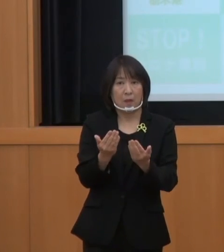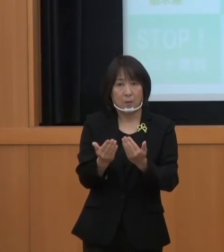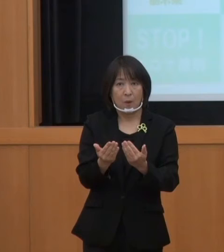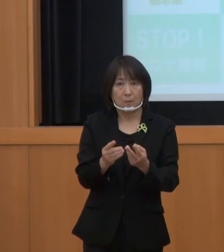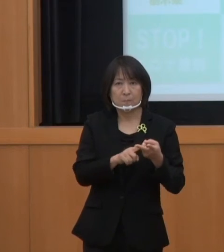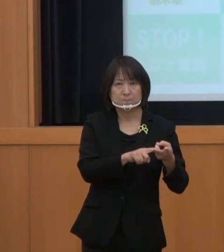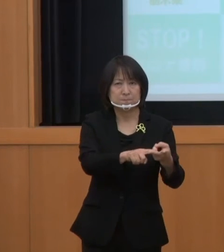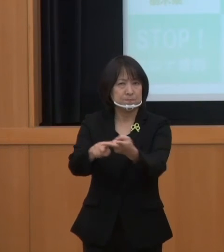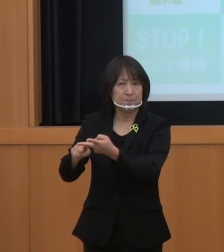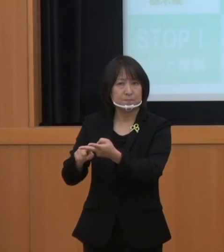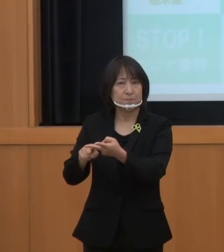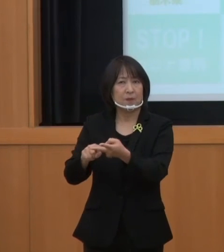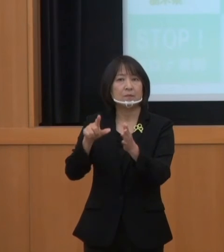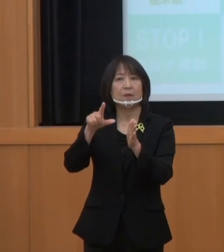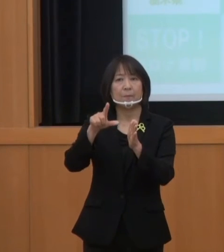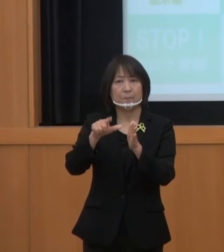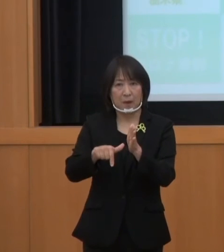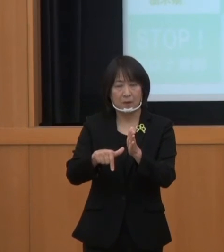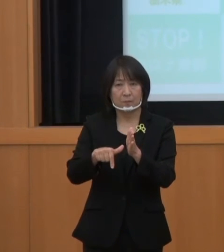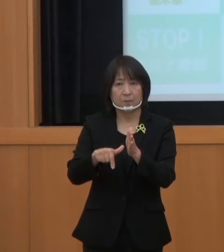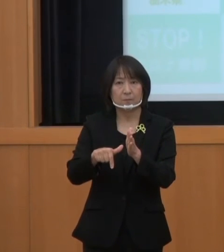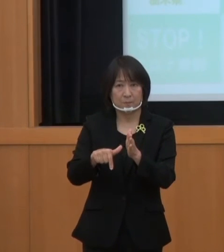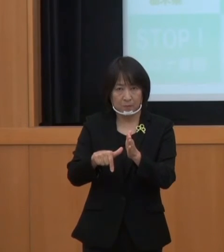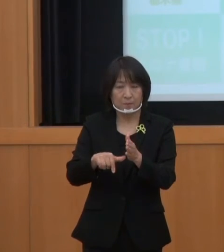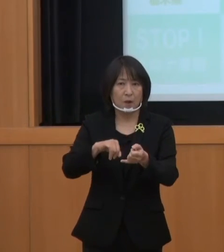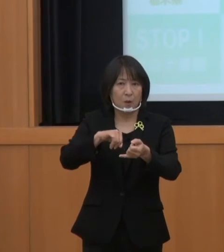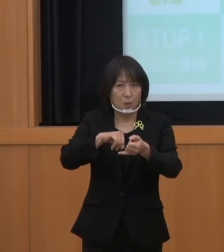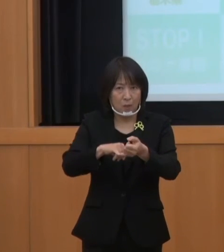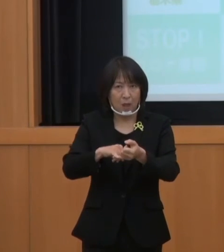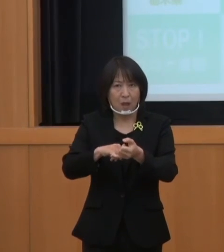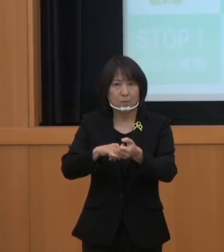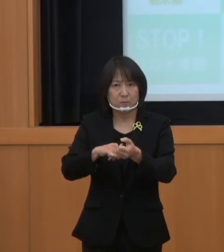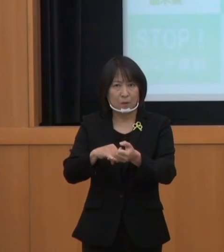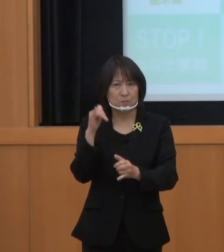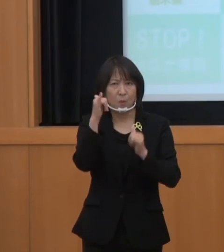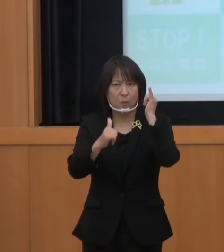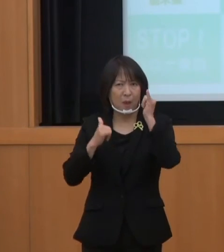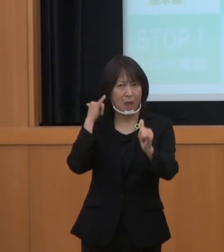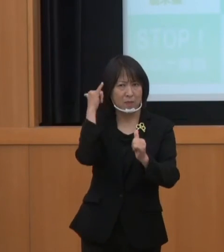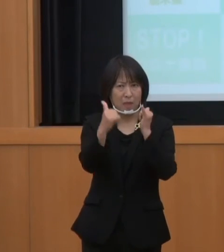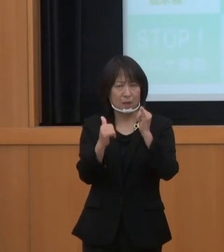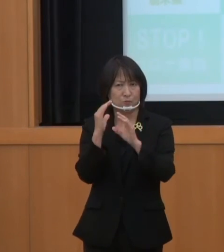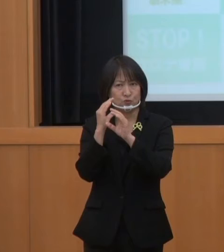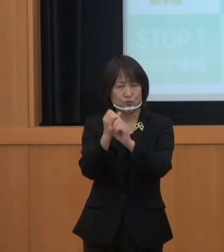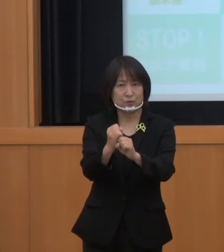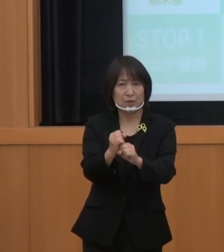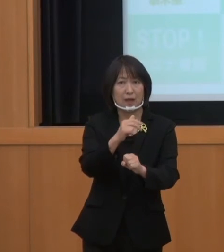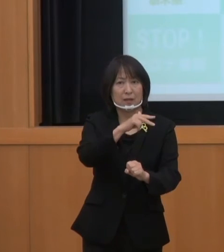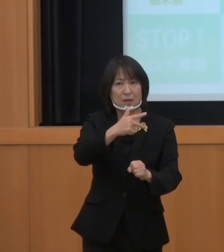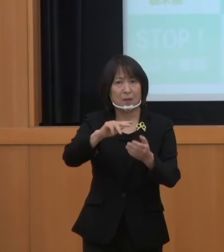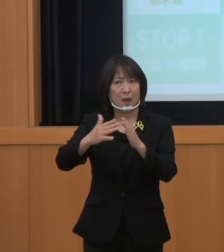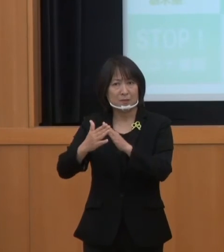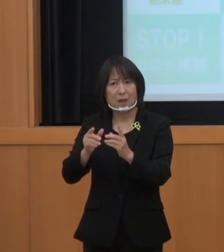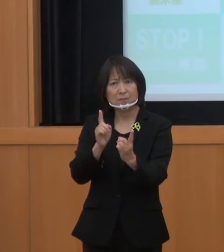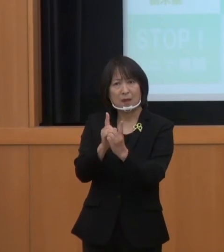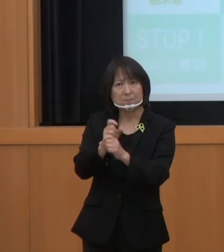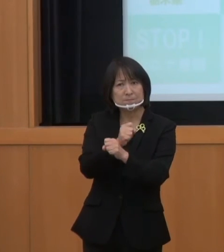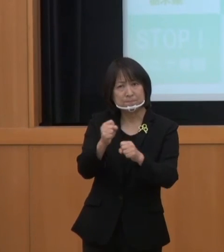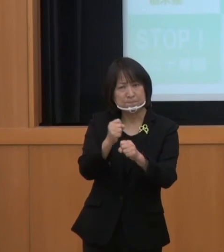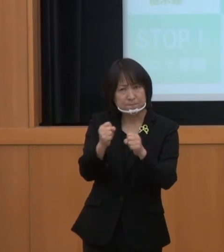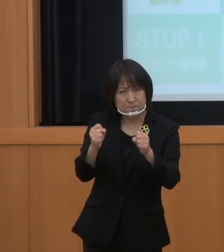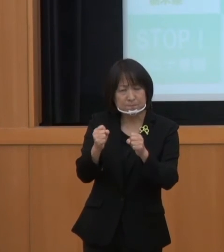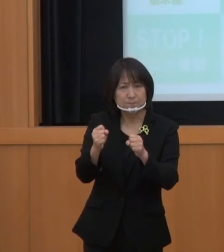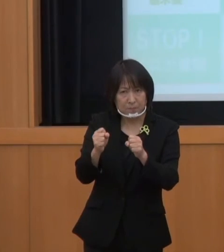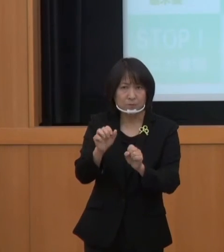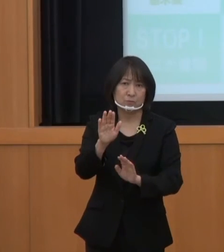送付した場合などは、予約や問い合わせが集中し、市町の対応が追いつかない状況が生